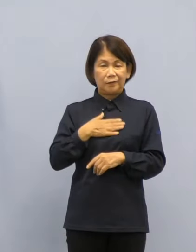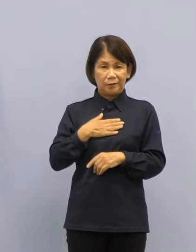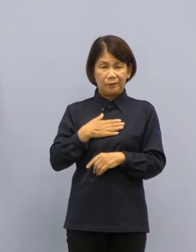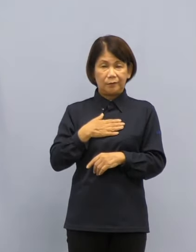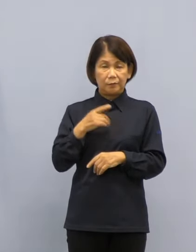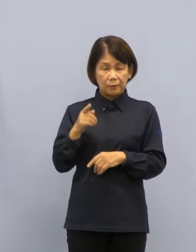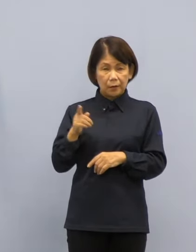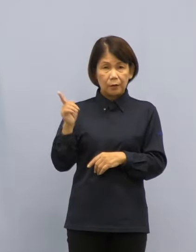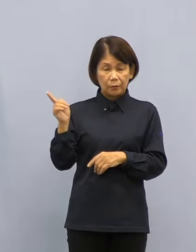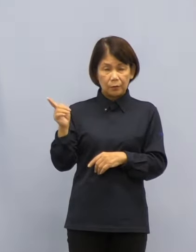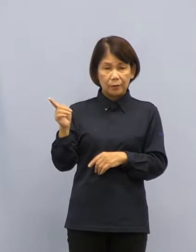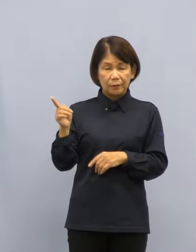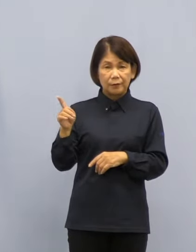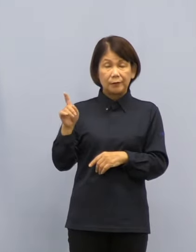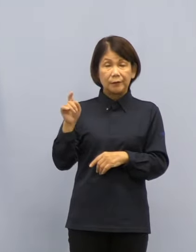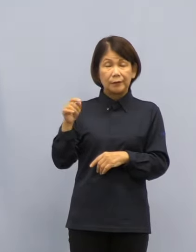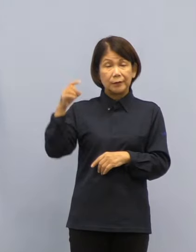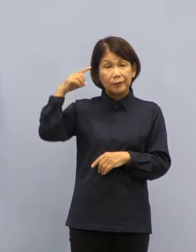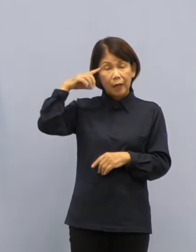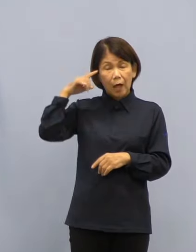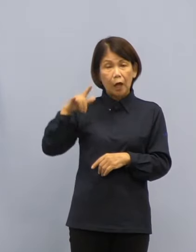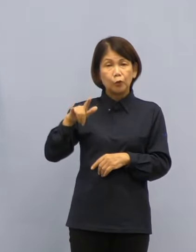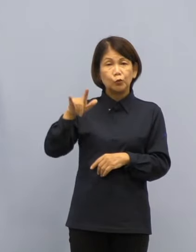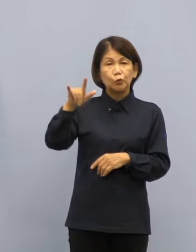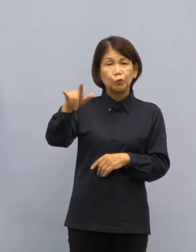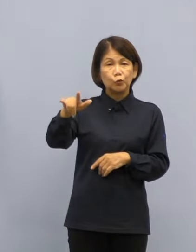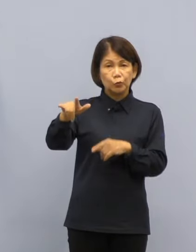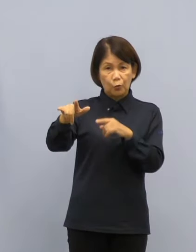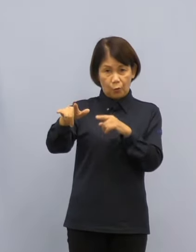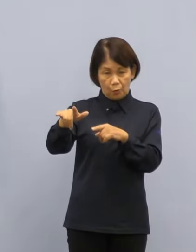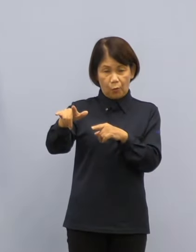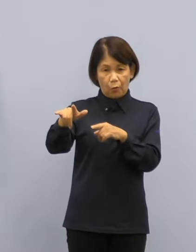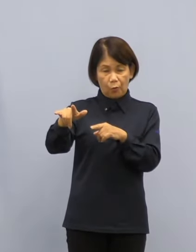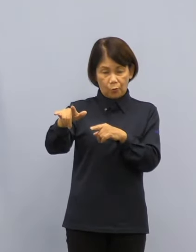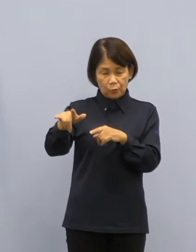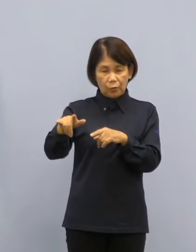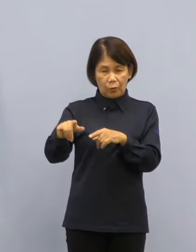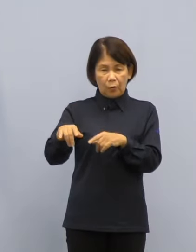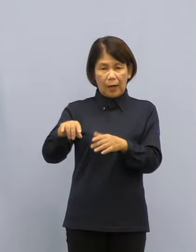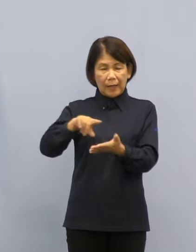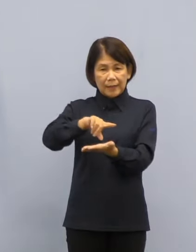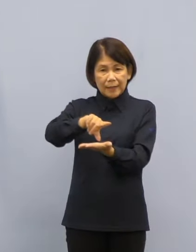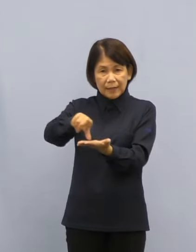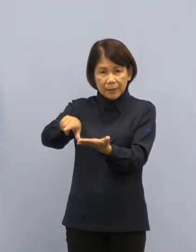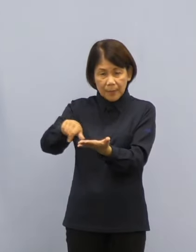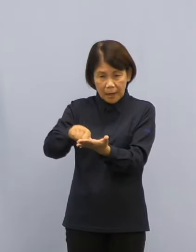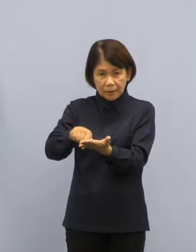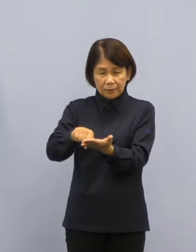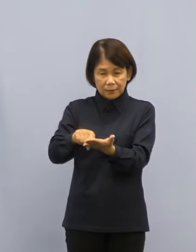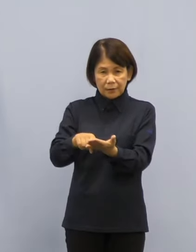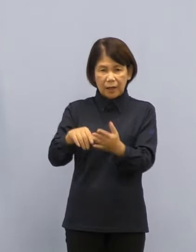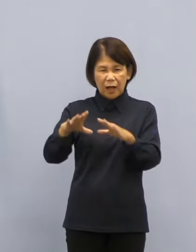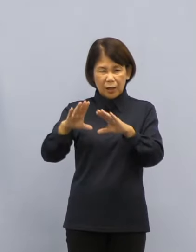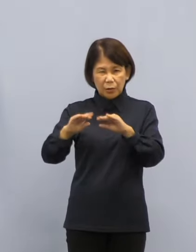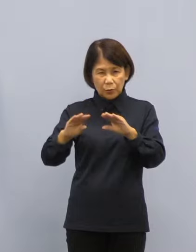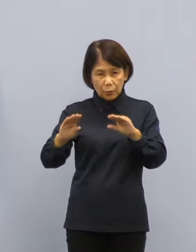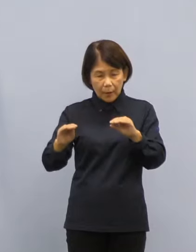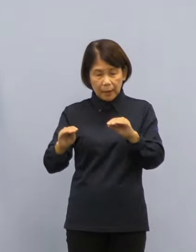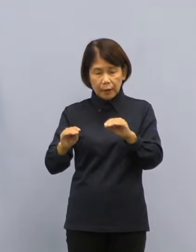港ベタ付き の, 要するに軟弱地盤が一番ひどい海側のところを通るルートについて、国交省側